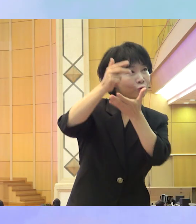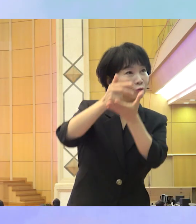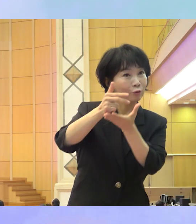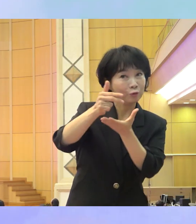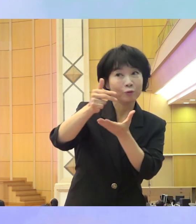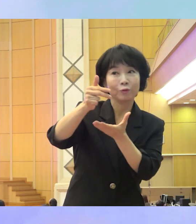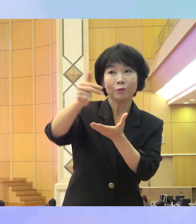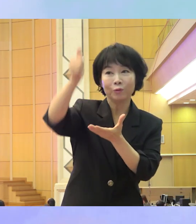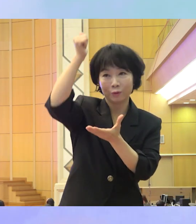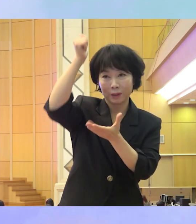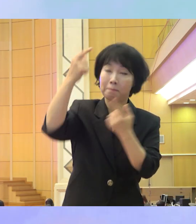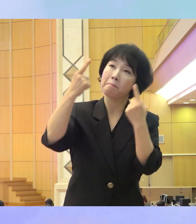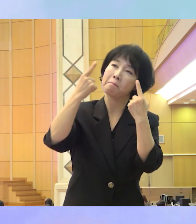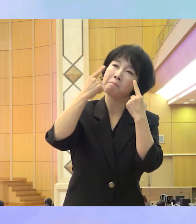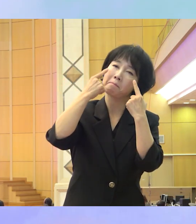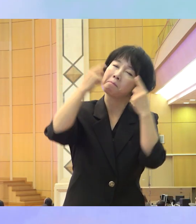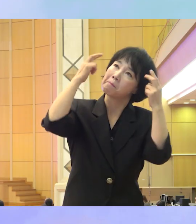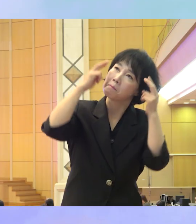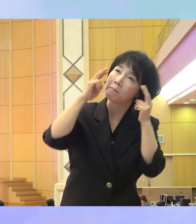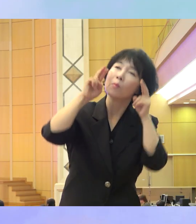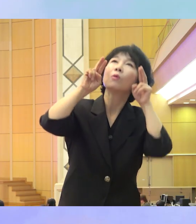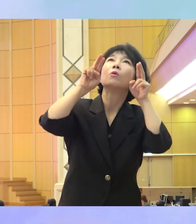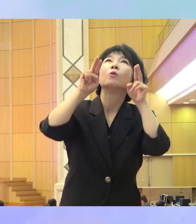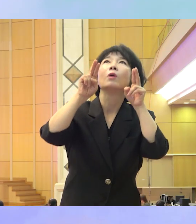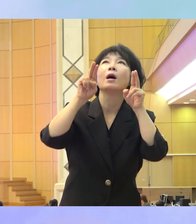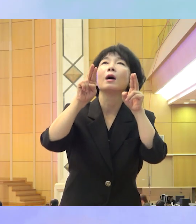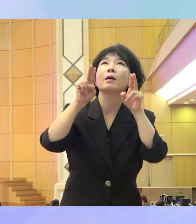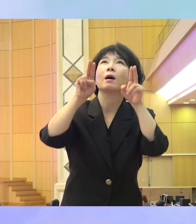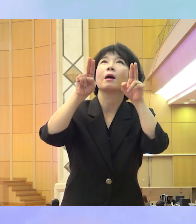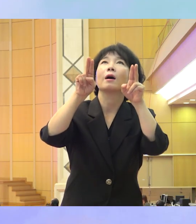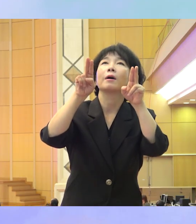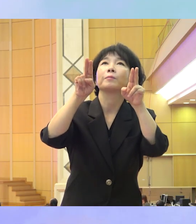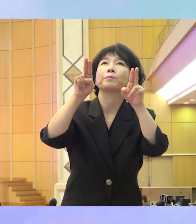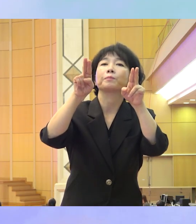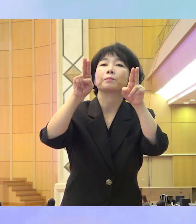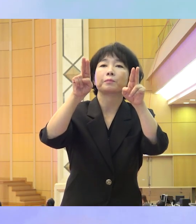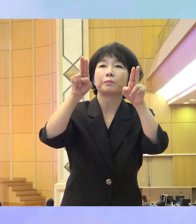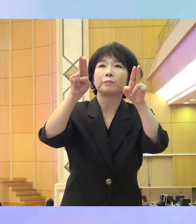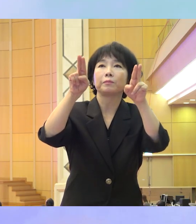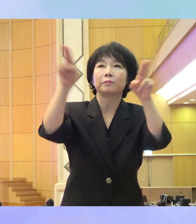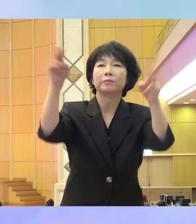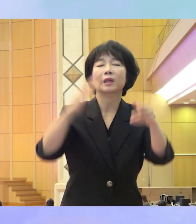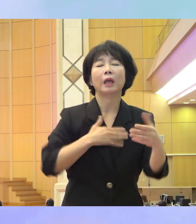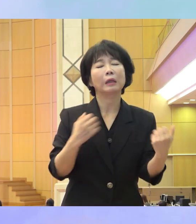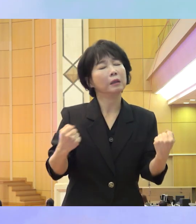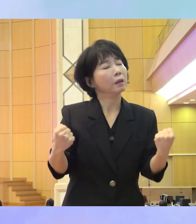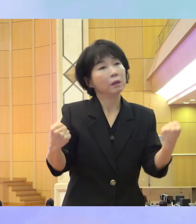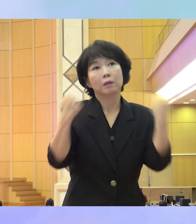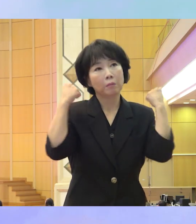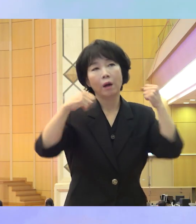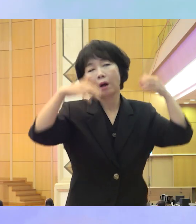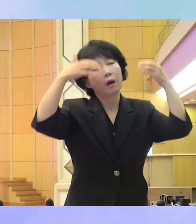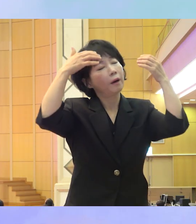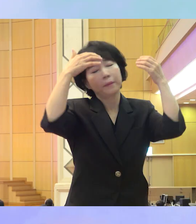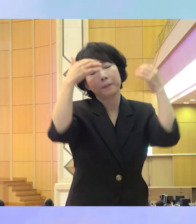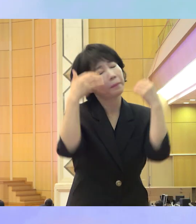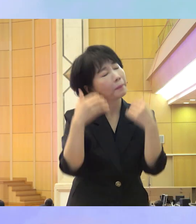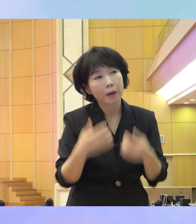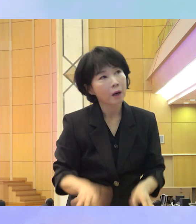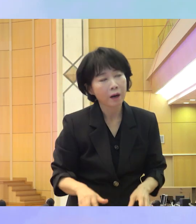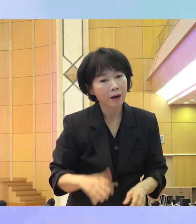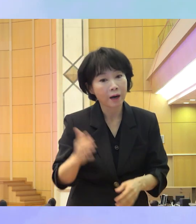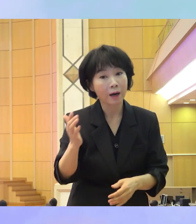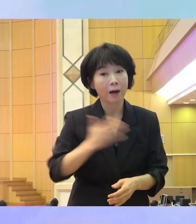위로의 주님 바라보. 힘이 없고 내 마음 연약할 때, 힘이